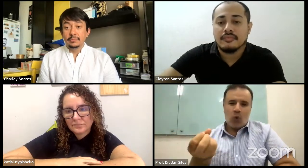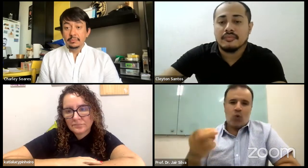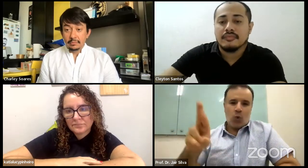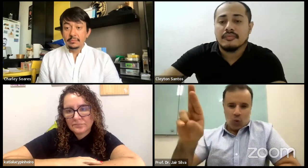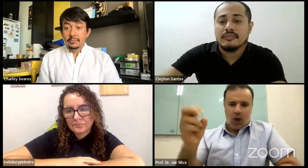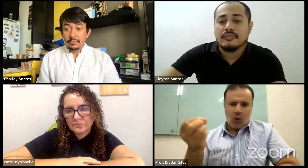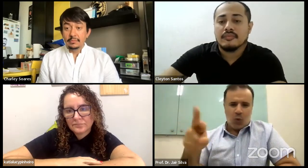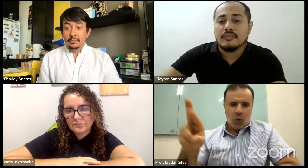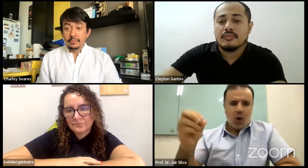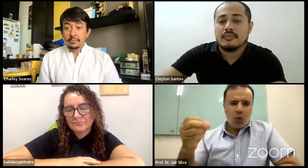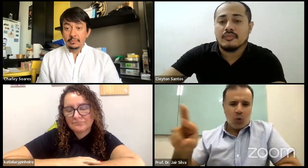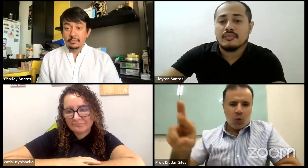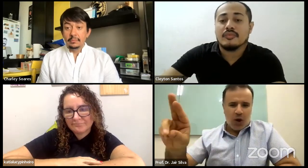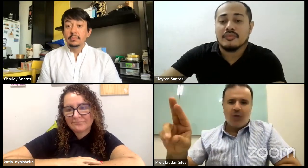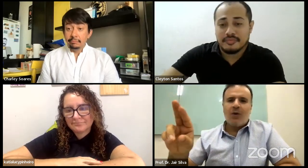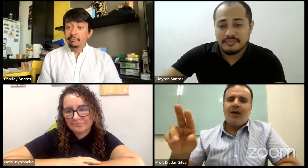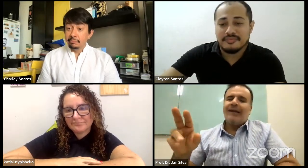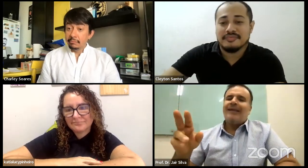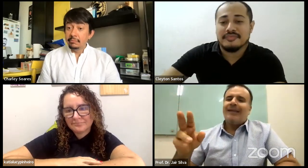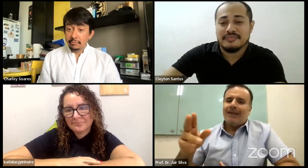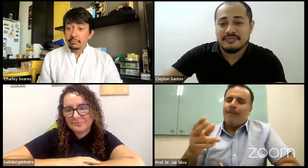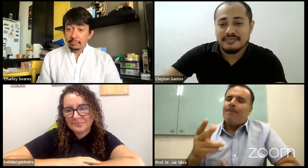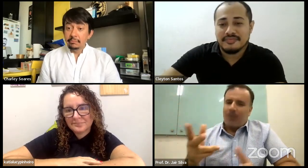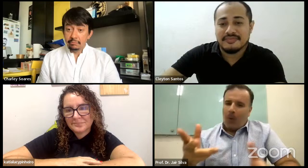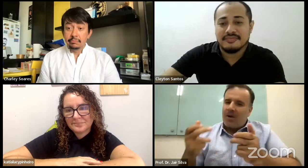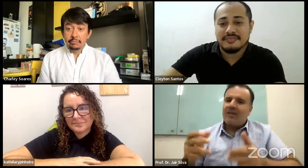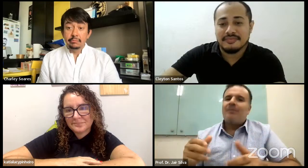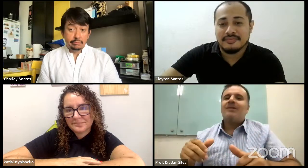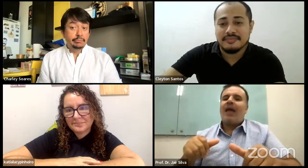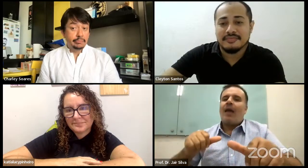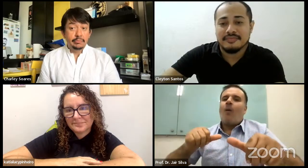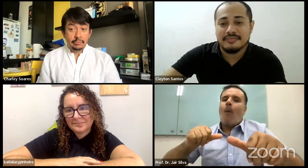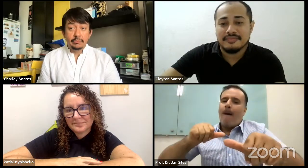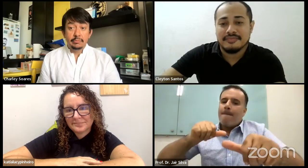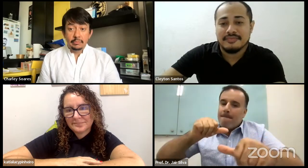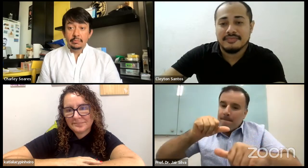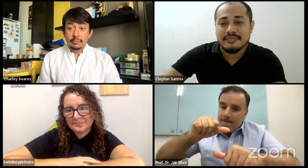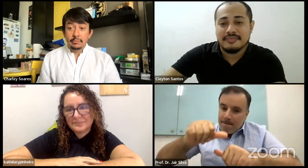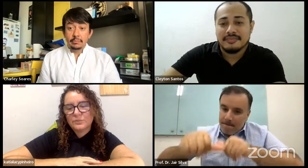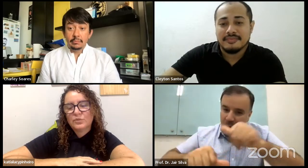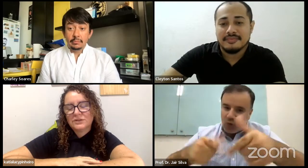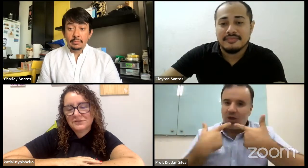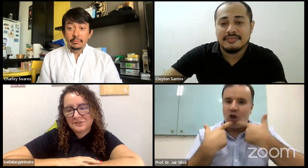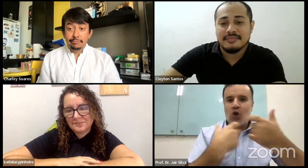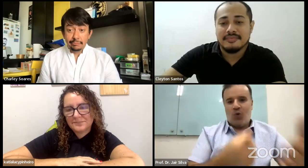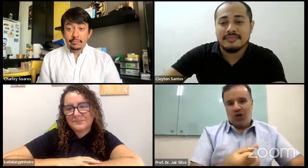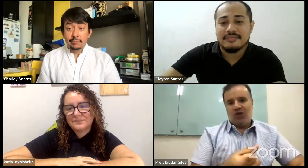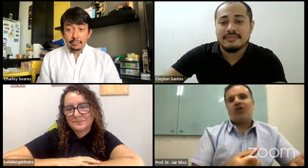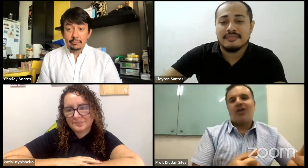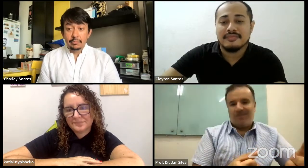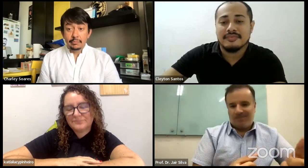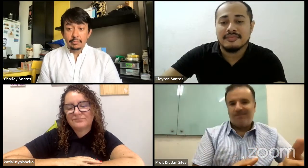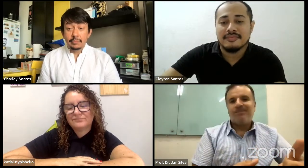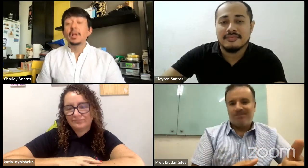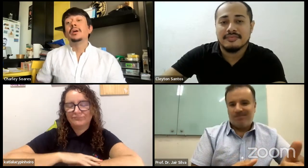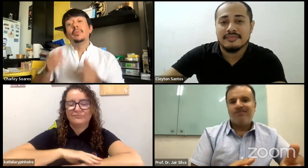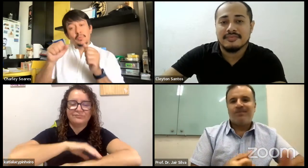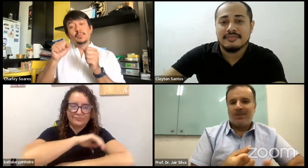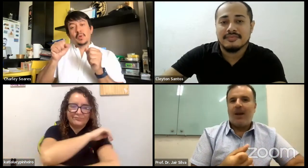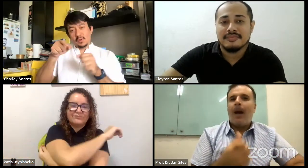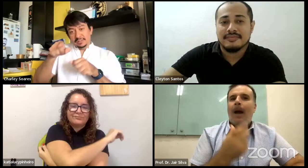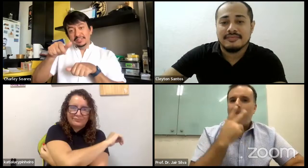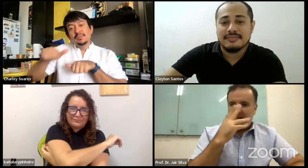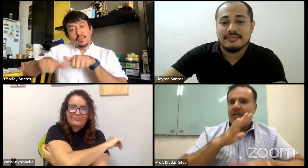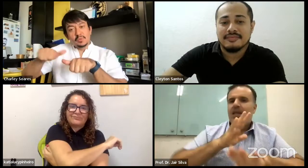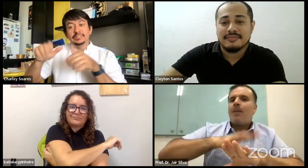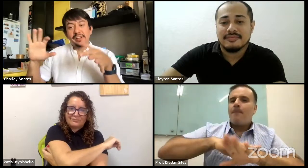Mas também tem a sua opinião sobre colocar aqui uma variação. E, de fato, nesse contexto do sinal de